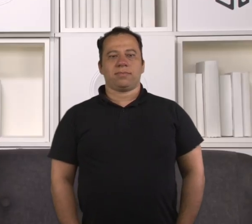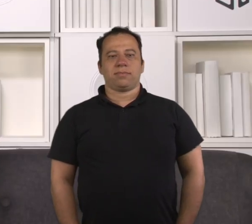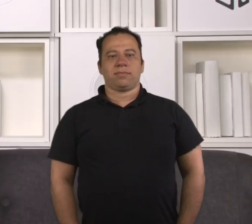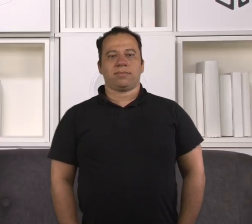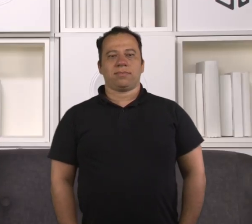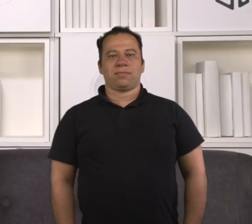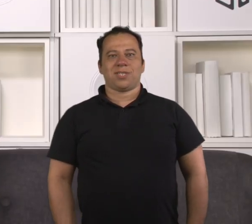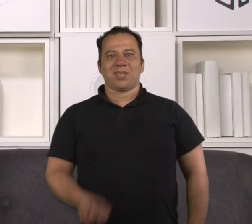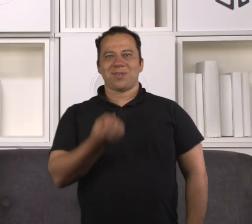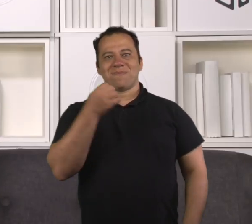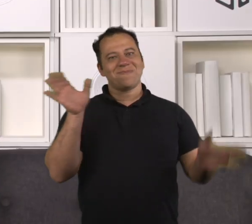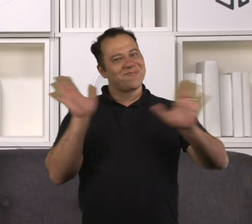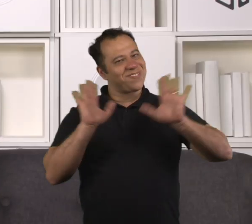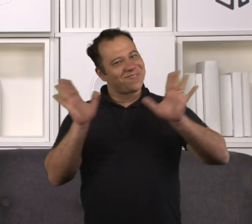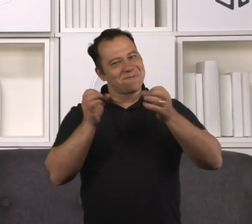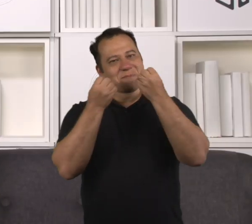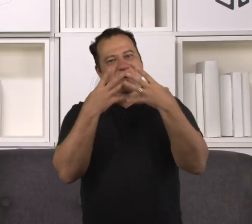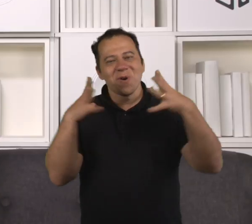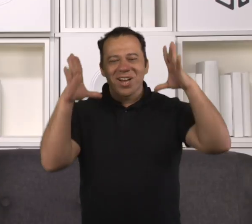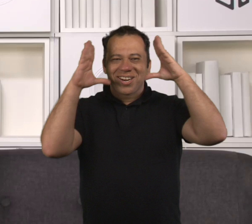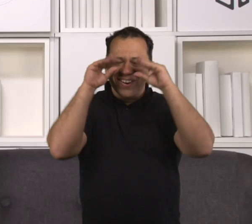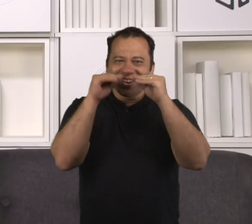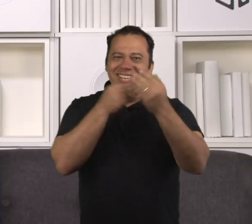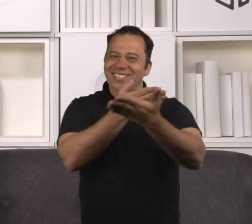Boa noite, casa. Boa noite.